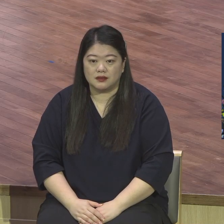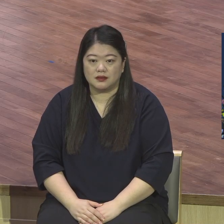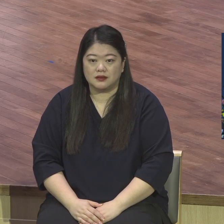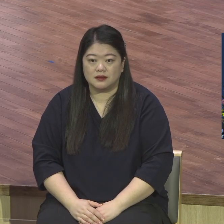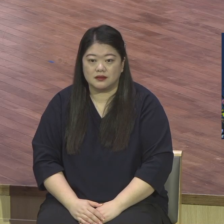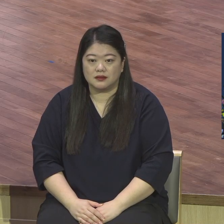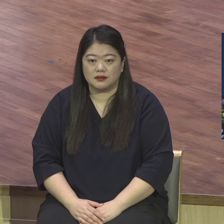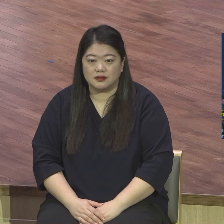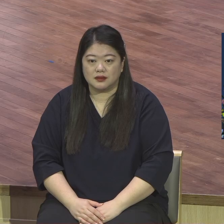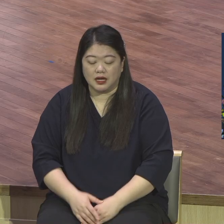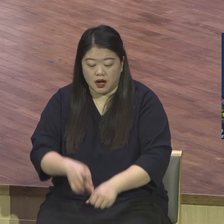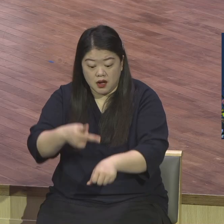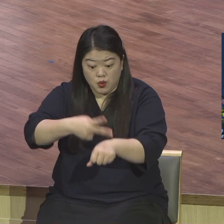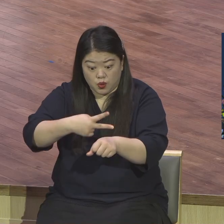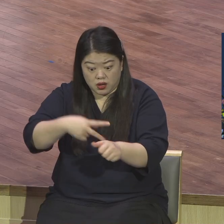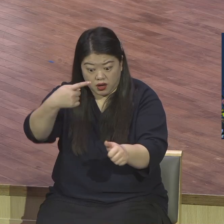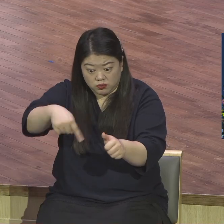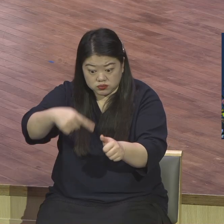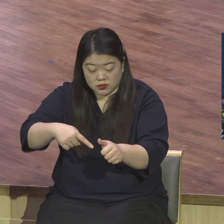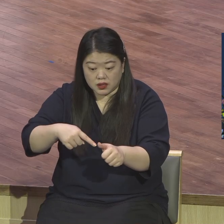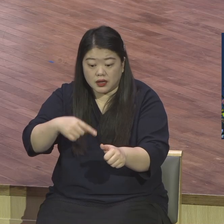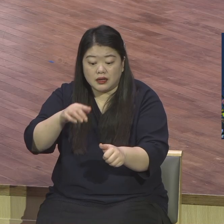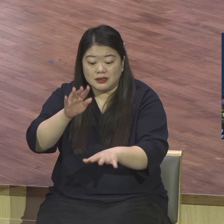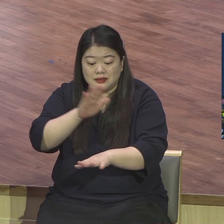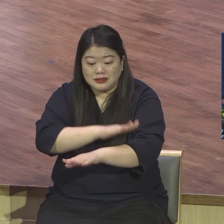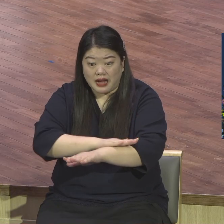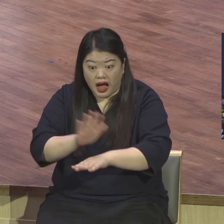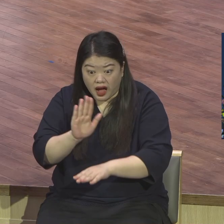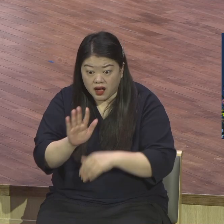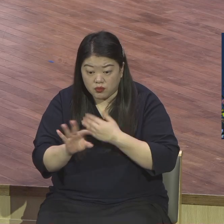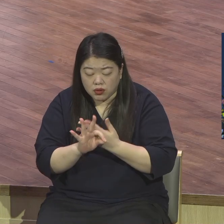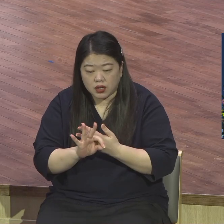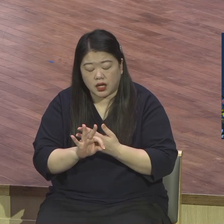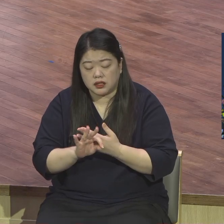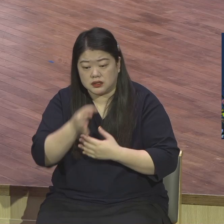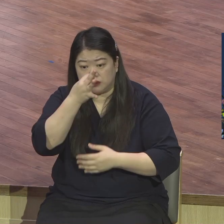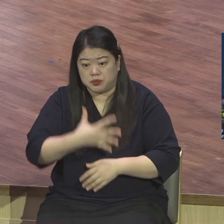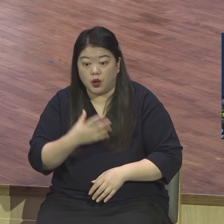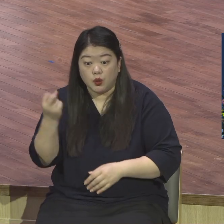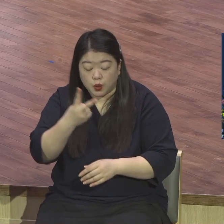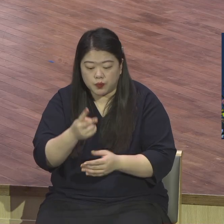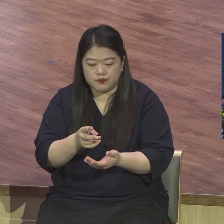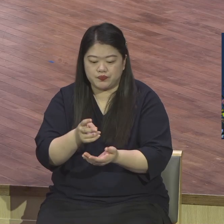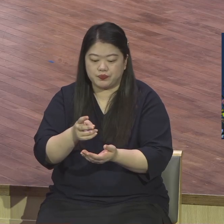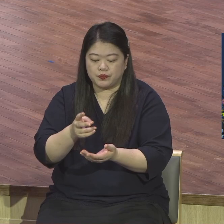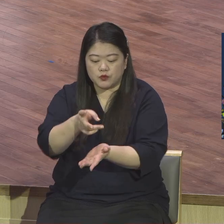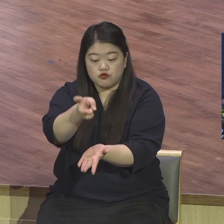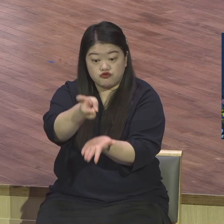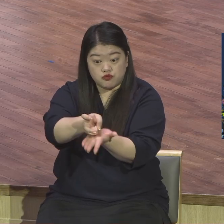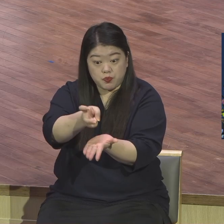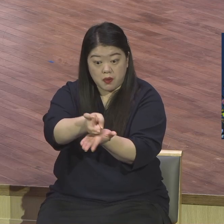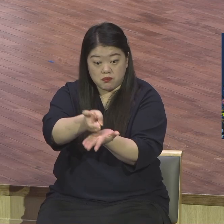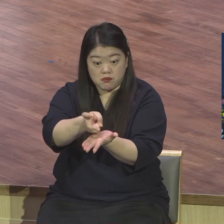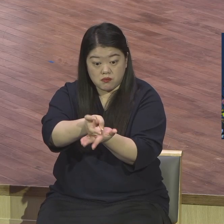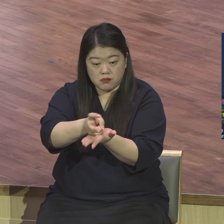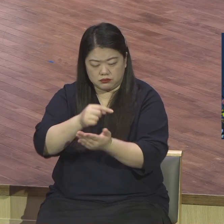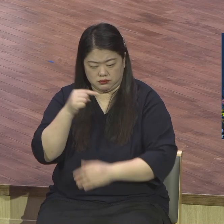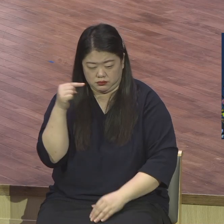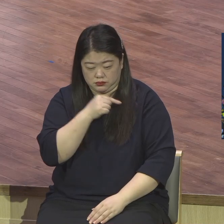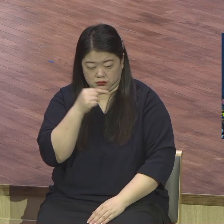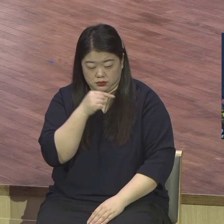다 그냥 다 사람이 만든 그 법 가지고 막 저 이단 정죄해버리고 막 자기들 마음대로 복음은